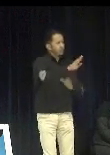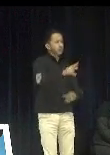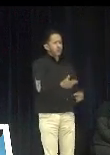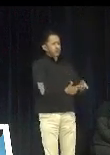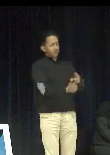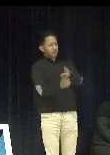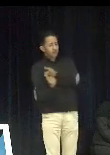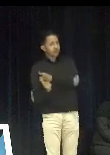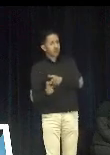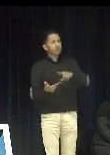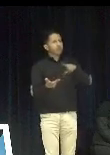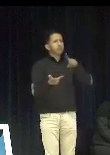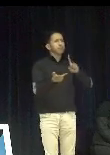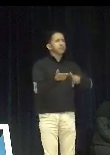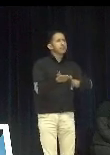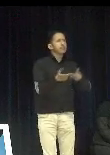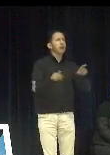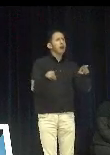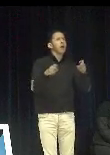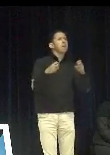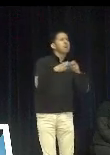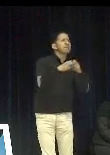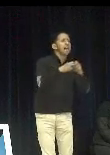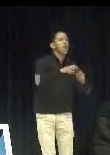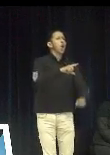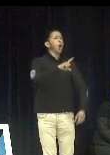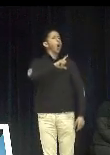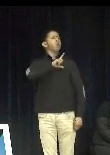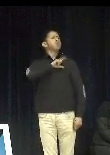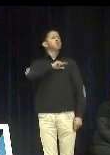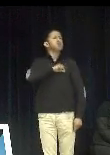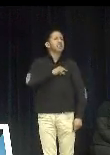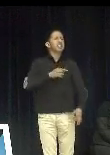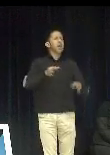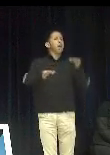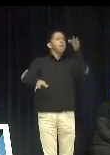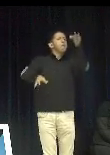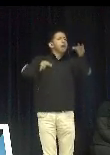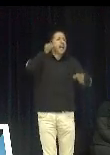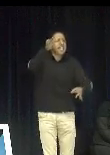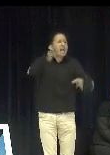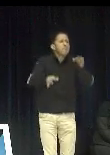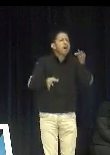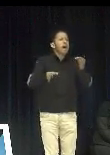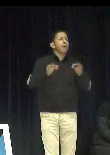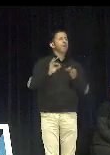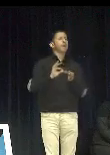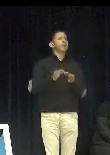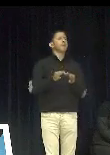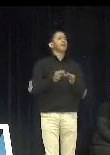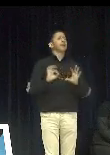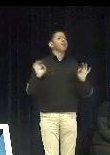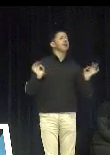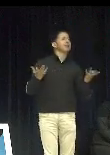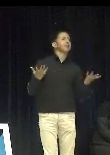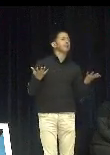الداخلية كي يكون لدينا في الإدارات الوطنية أشخاص لهم لغة الإشارة